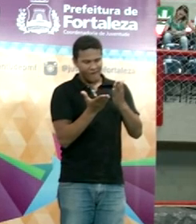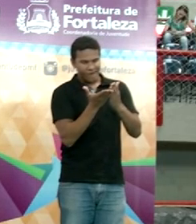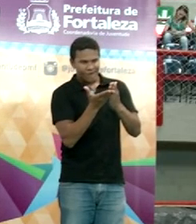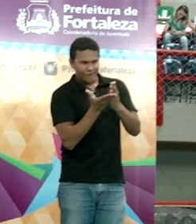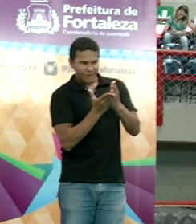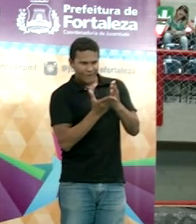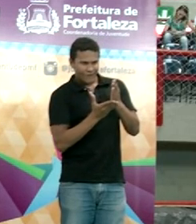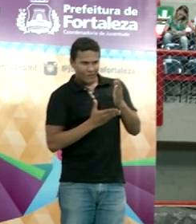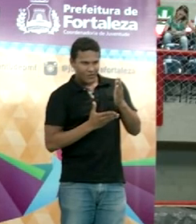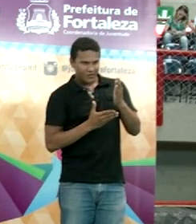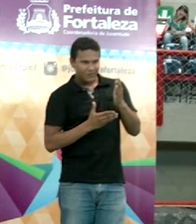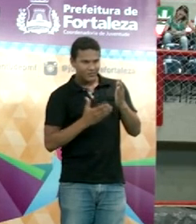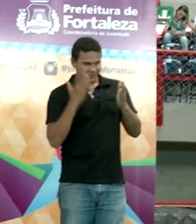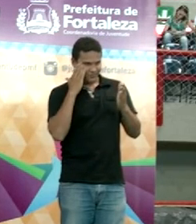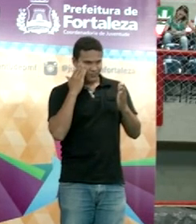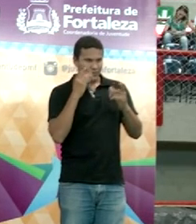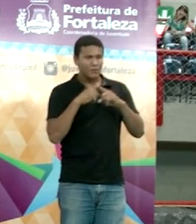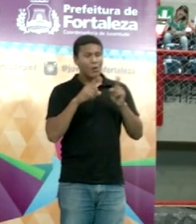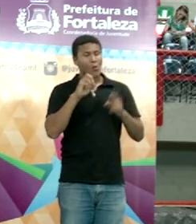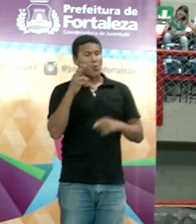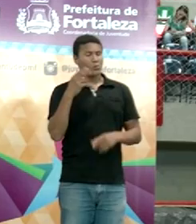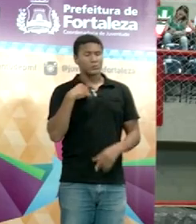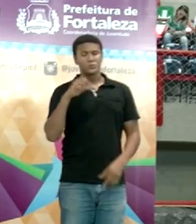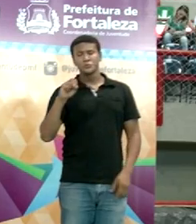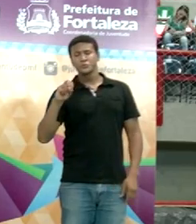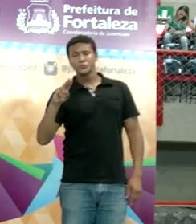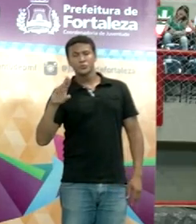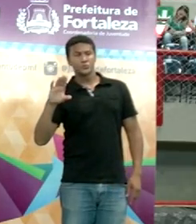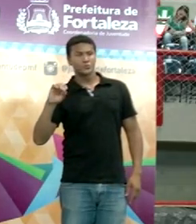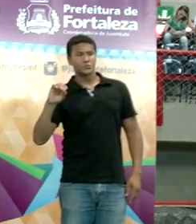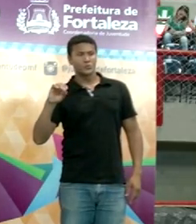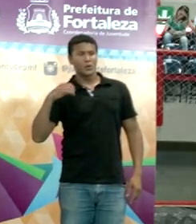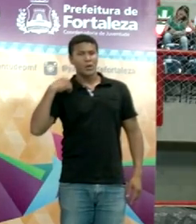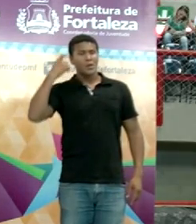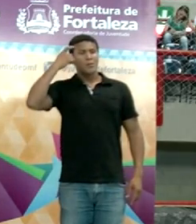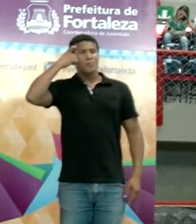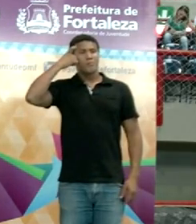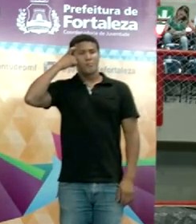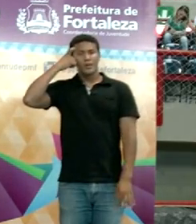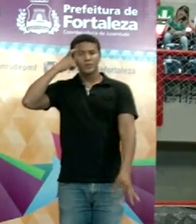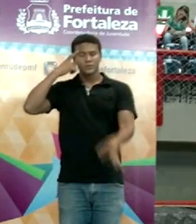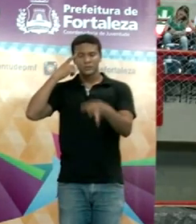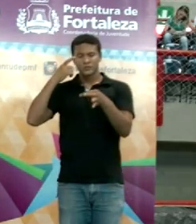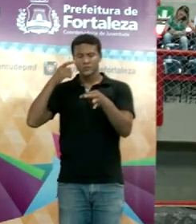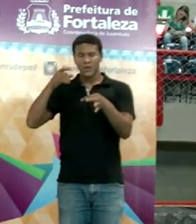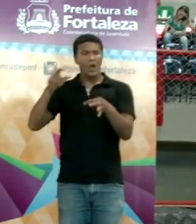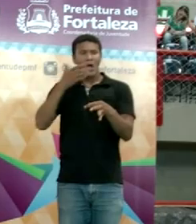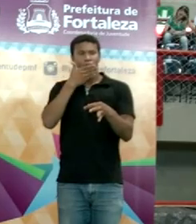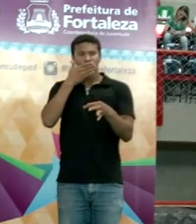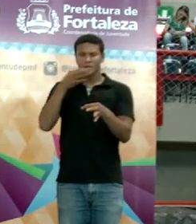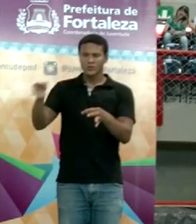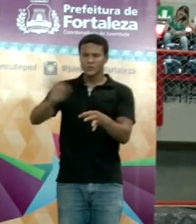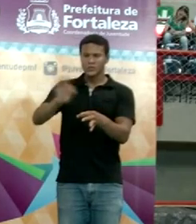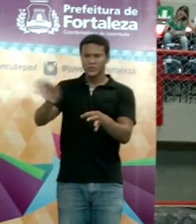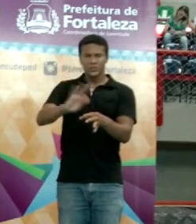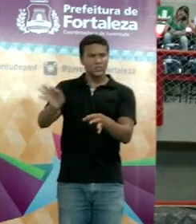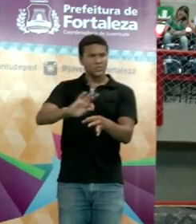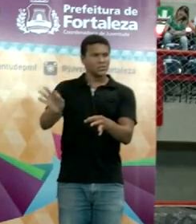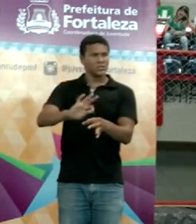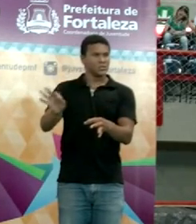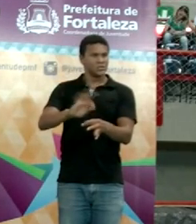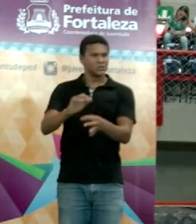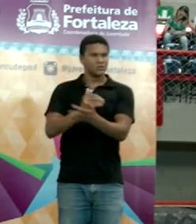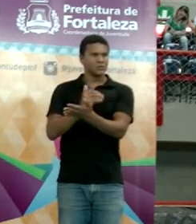vai tomar um suco ou um café e bota metade do copo da xícara de açúcar. Como se esse açúcar